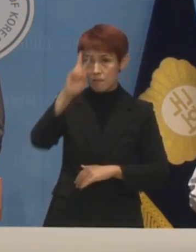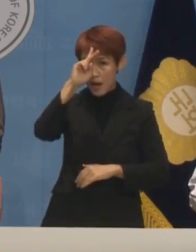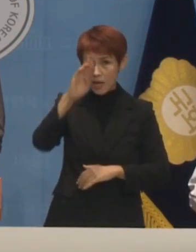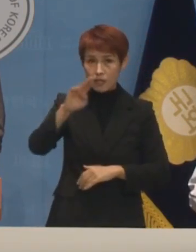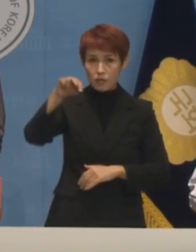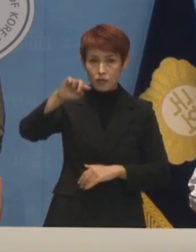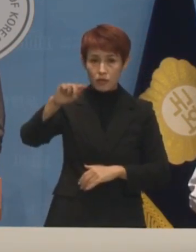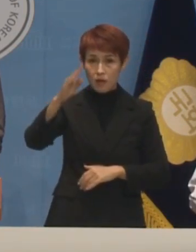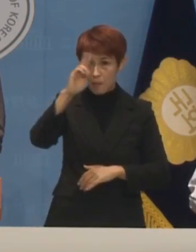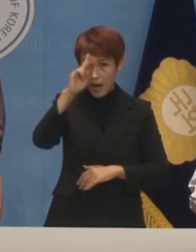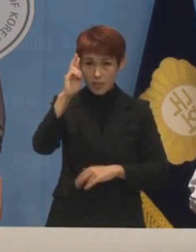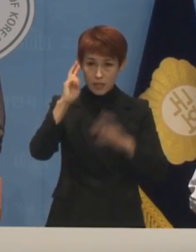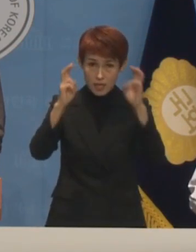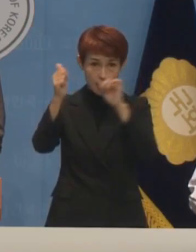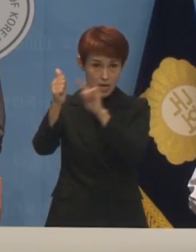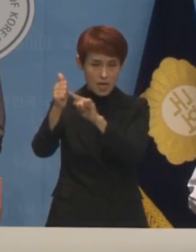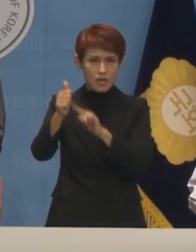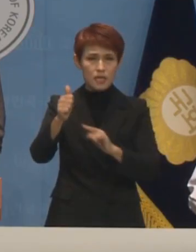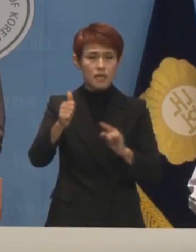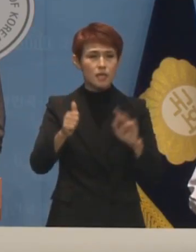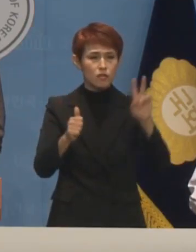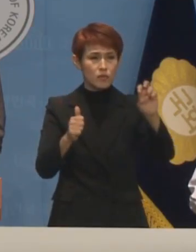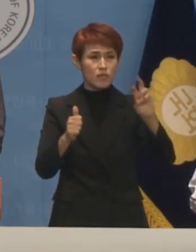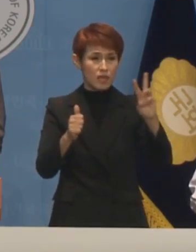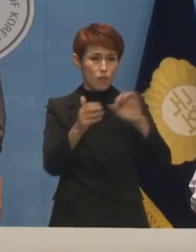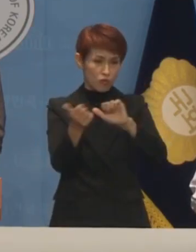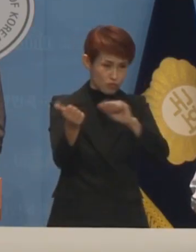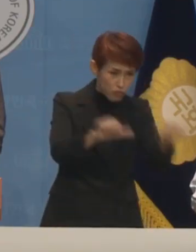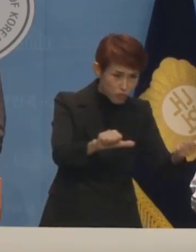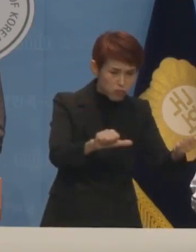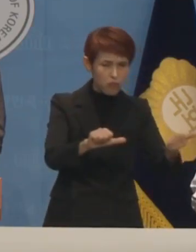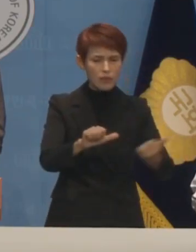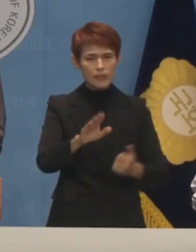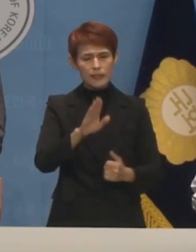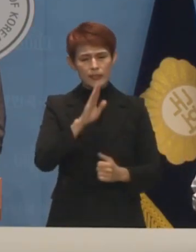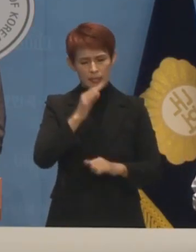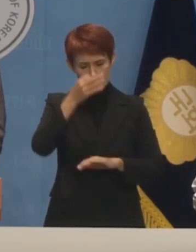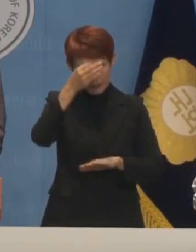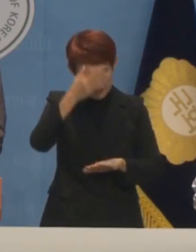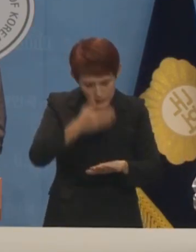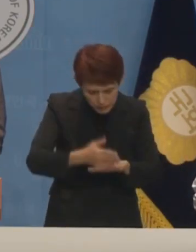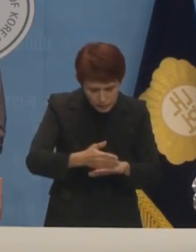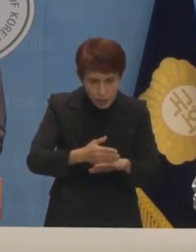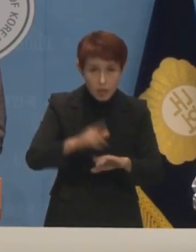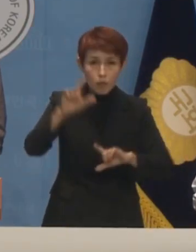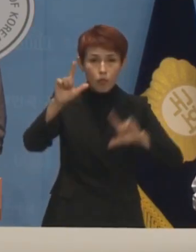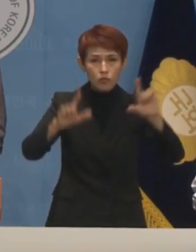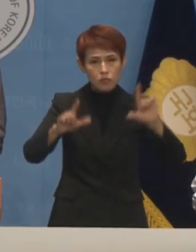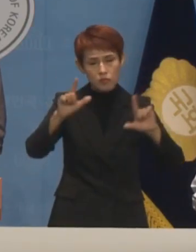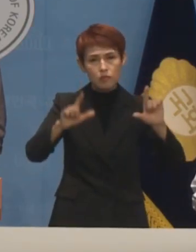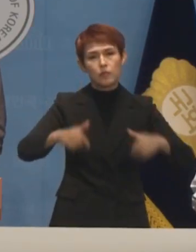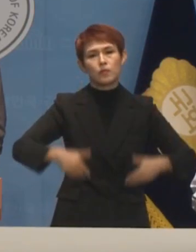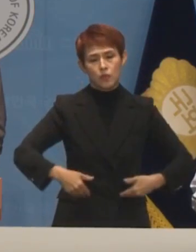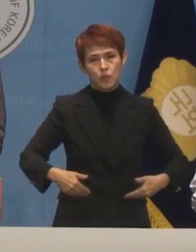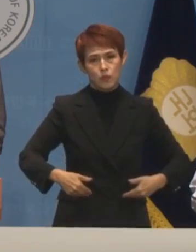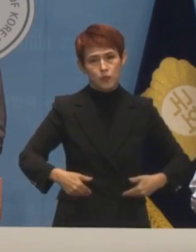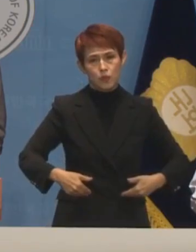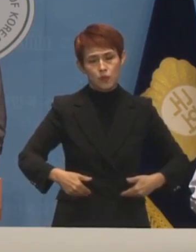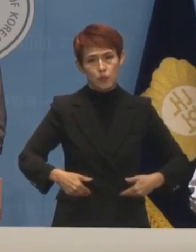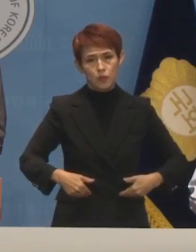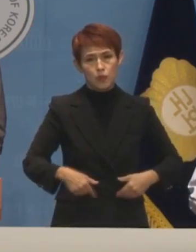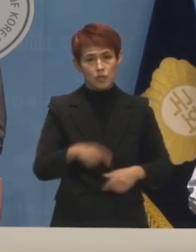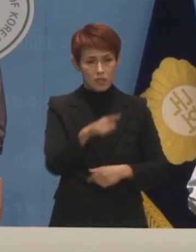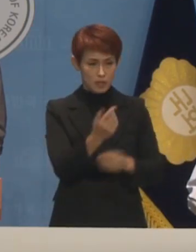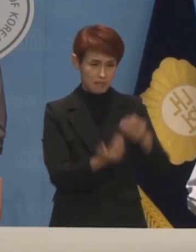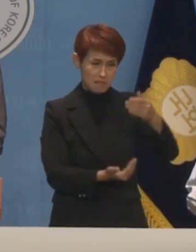23명의 죽음에 대해서 진심으로 참여하고 사과하고 하는 그 모습을 보여줄 때만이 최소한 아리셀